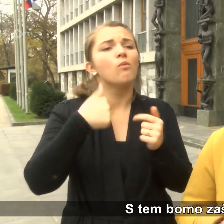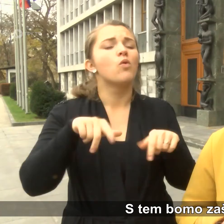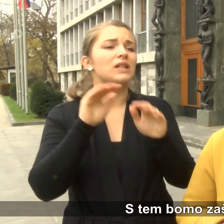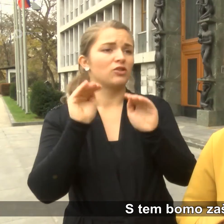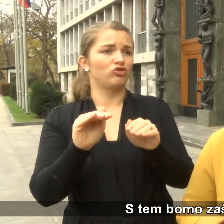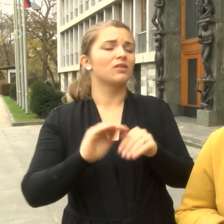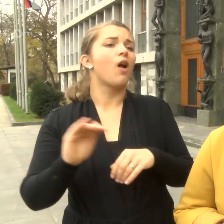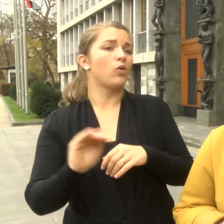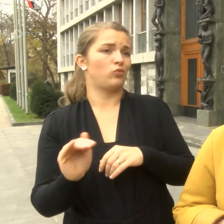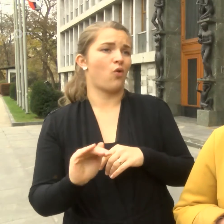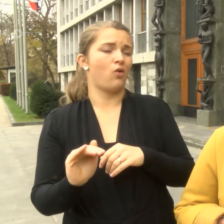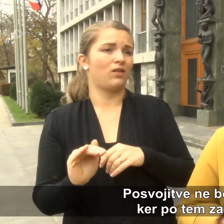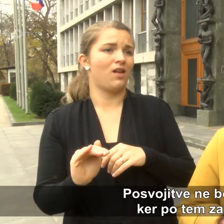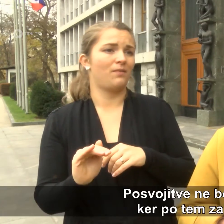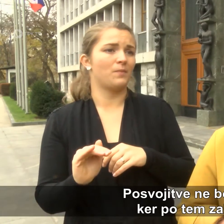zaščitili otroke.